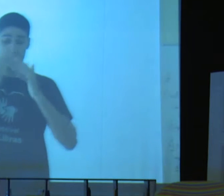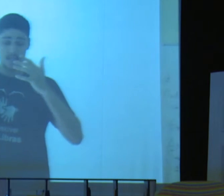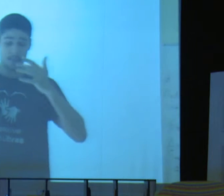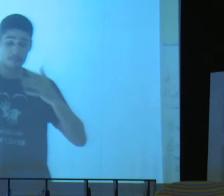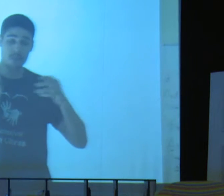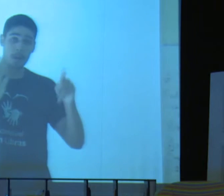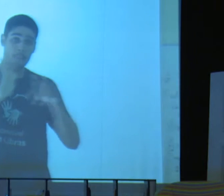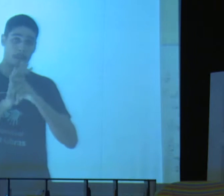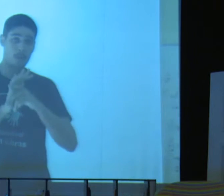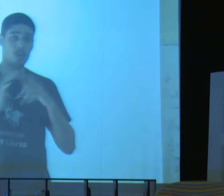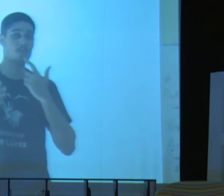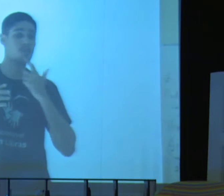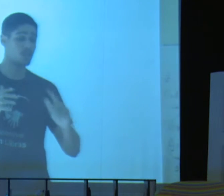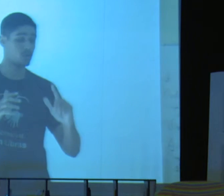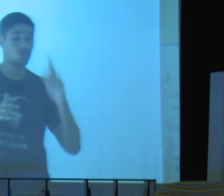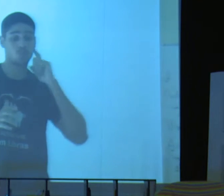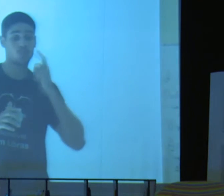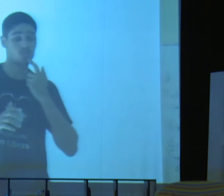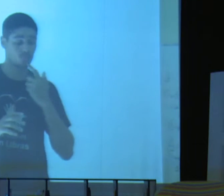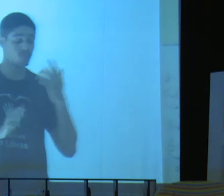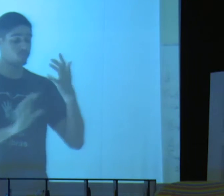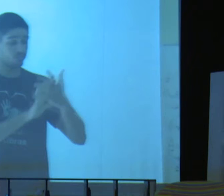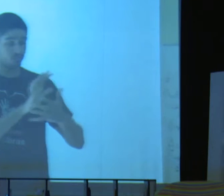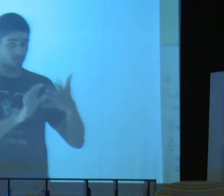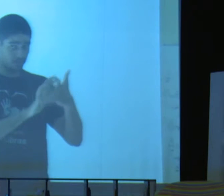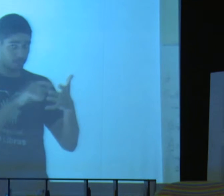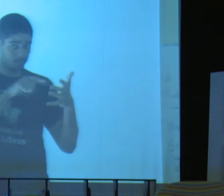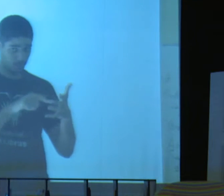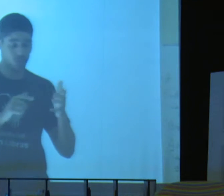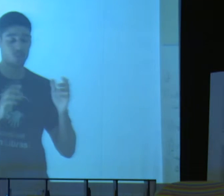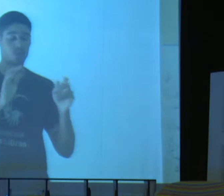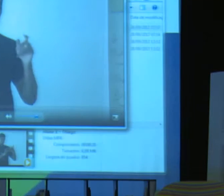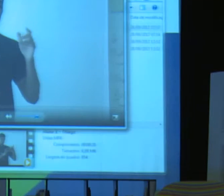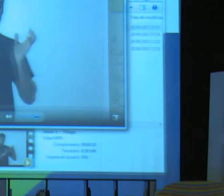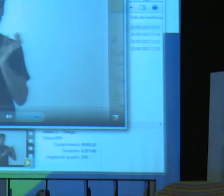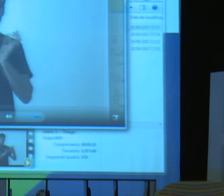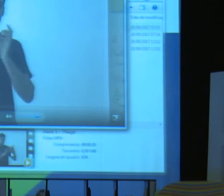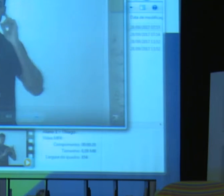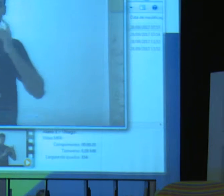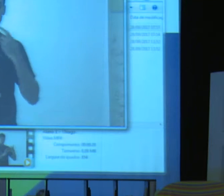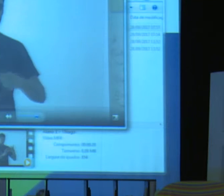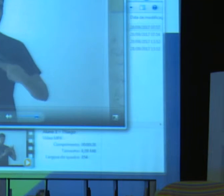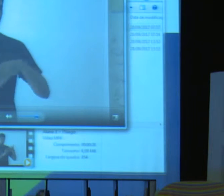você vai usar significado diferente da língua de sinais. Porque você voltar.